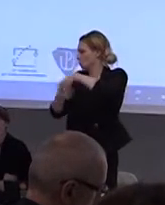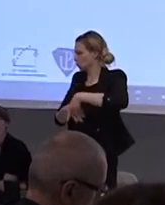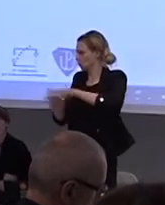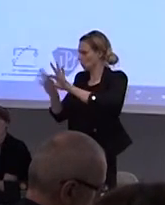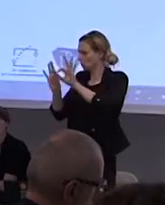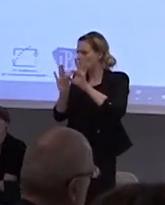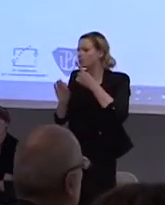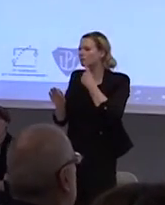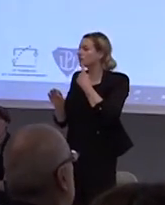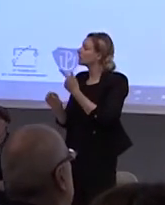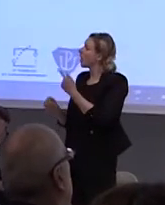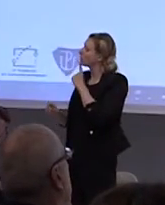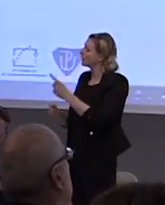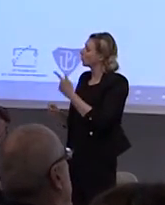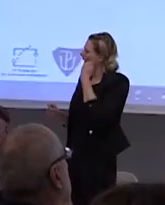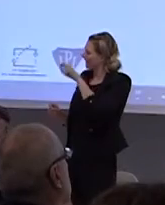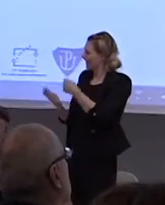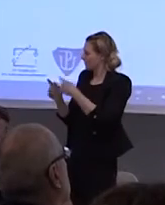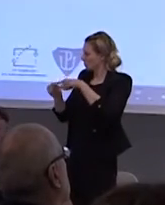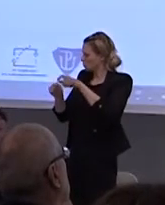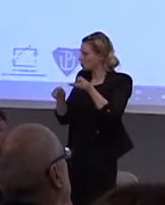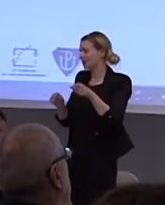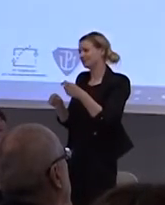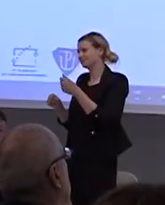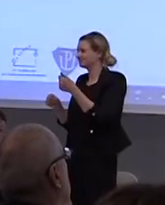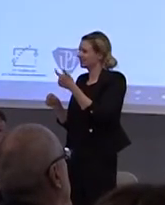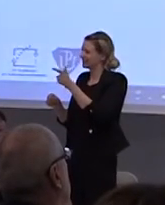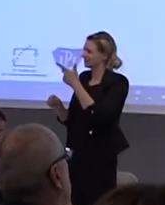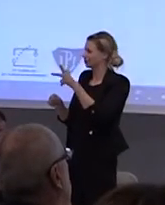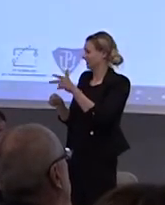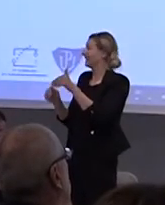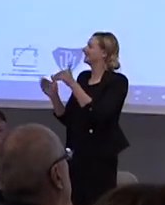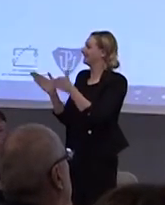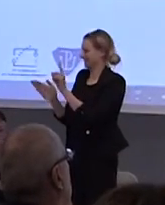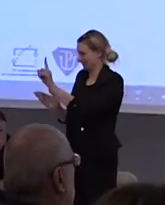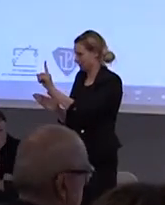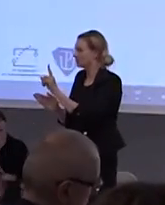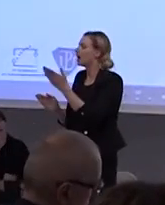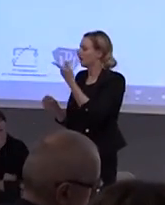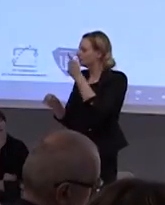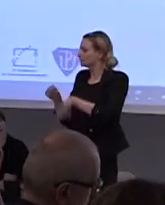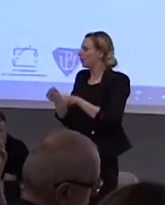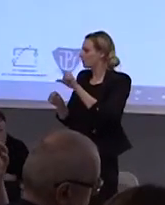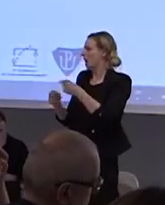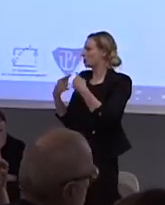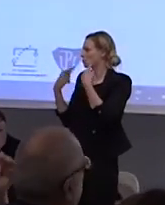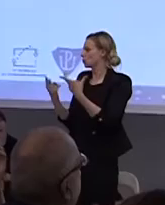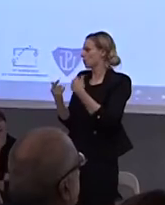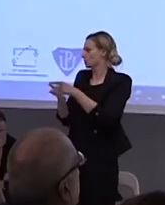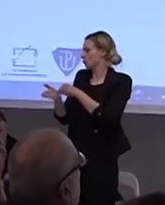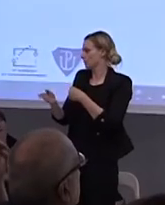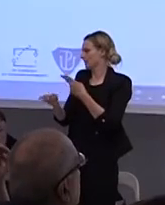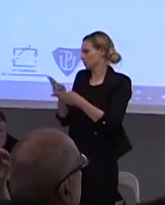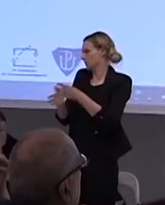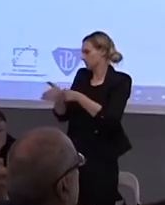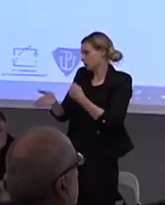zažívá obtěžování nebo zneužívání. But there is a culture of collective denial that allows this to carry